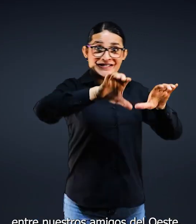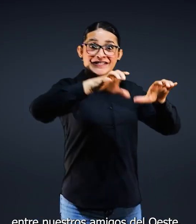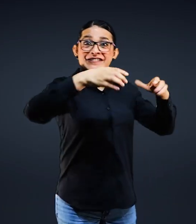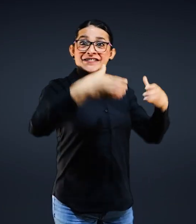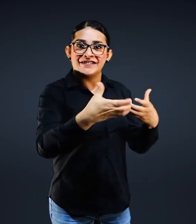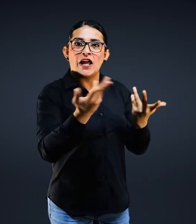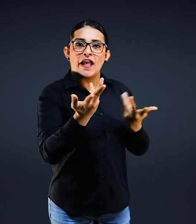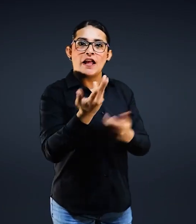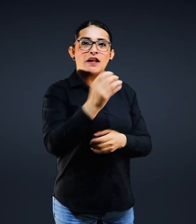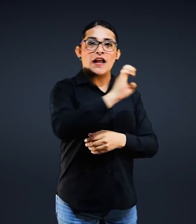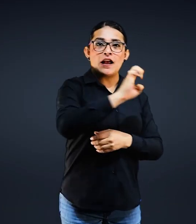oeste.